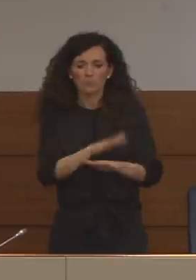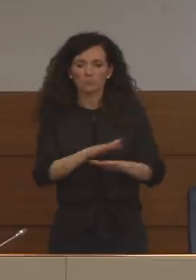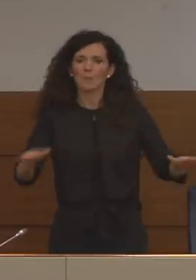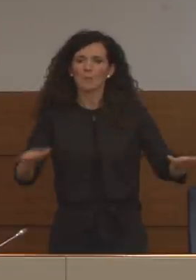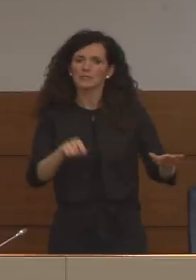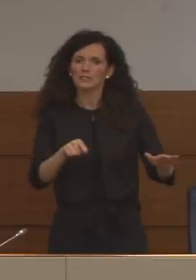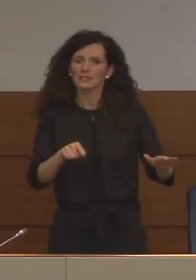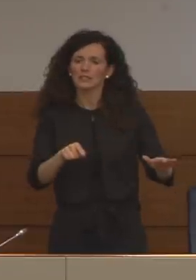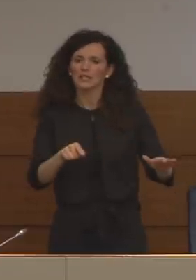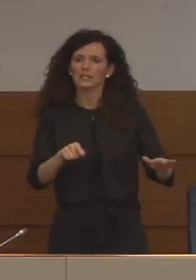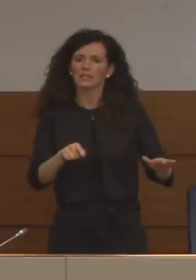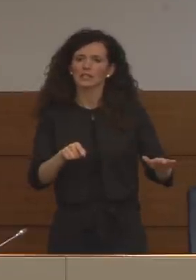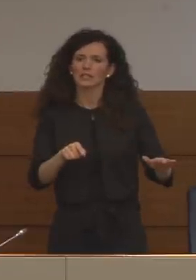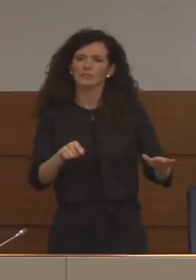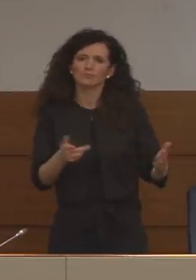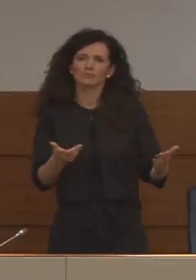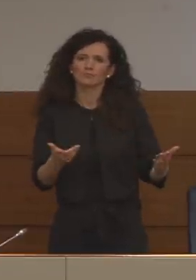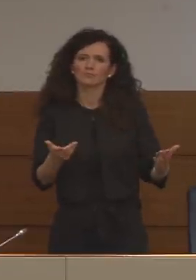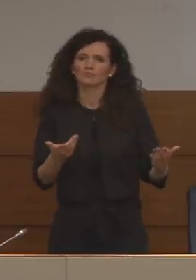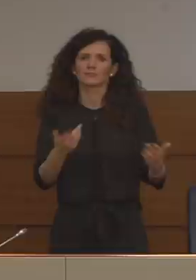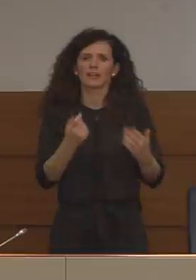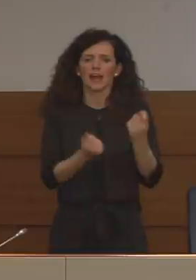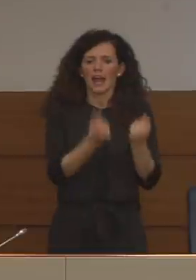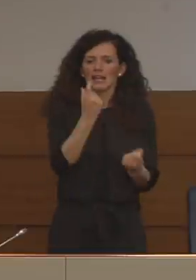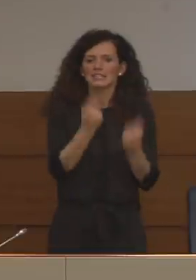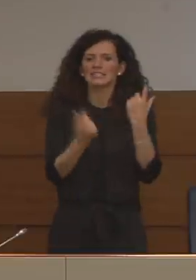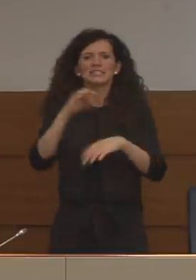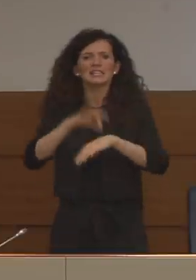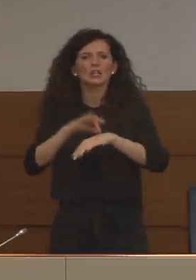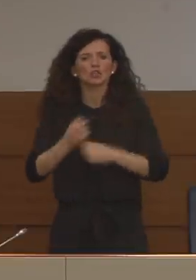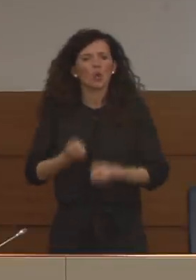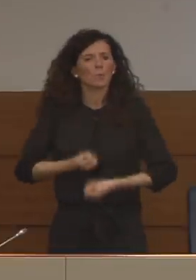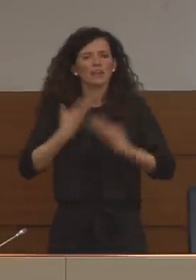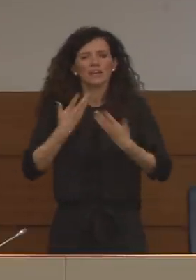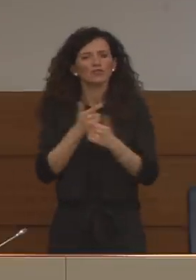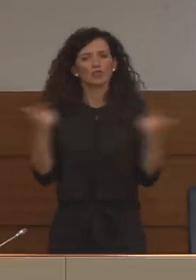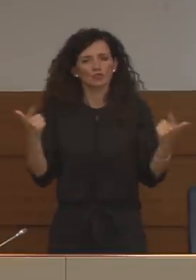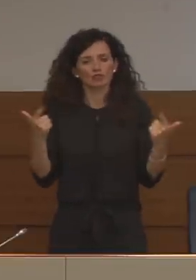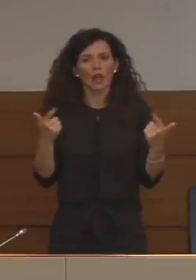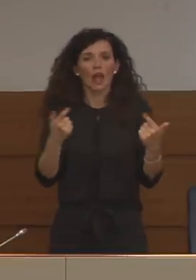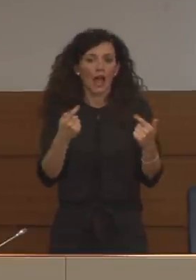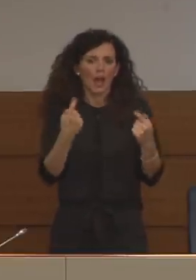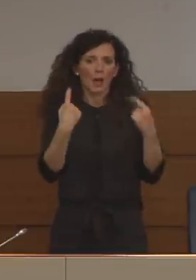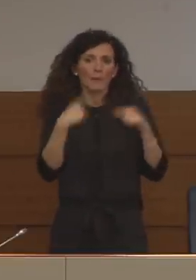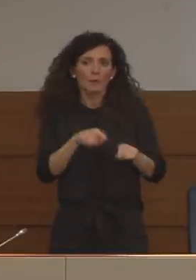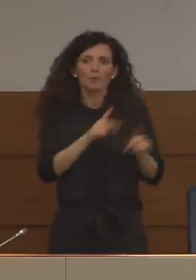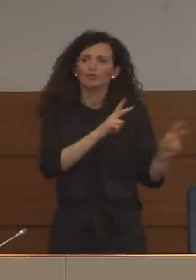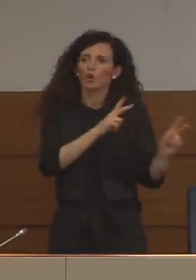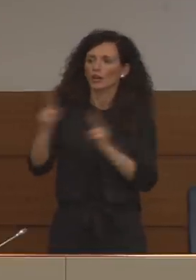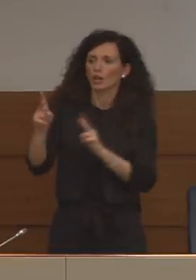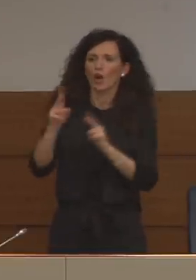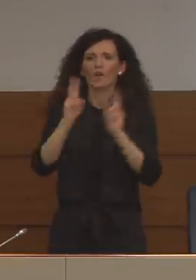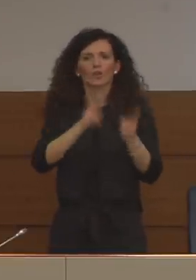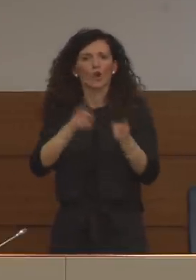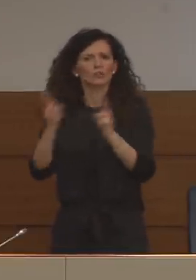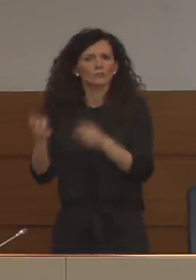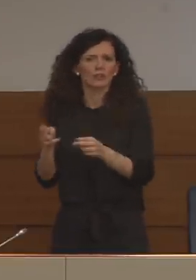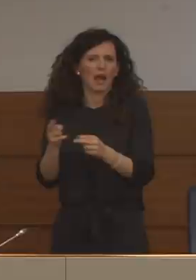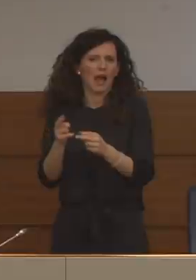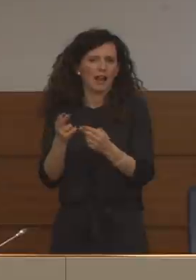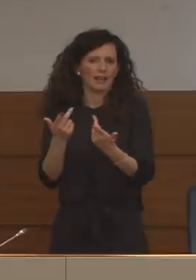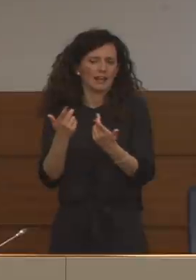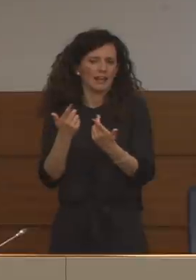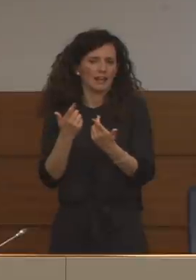sono completamente asintomatici e quindi non vengono ricoverati in strutture ospedaliere se non